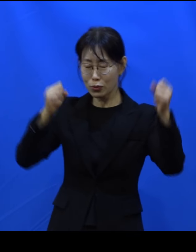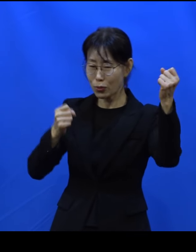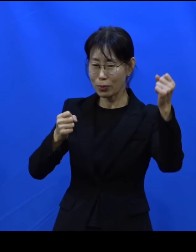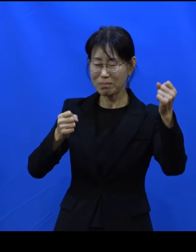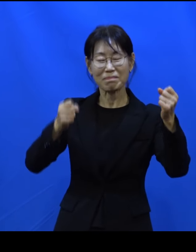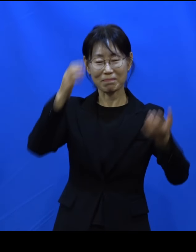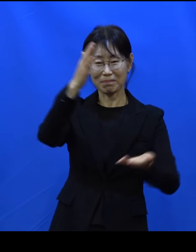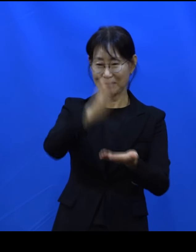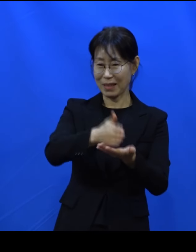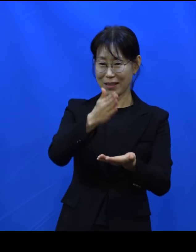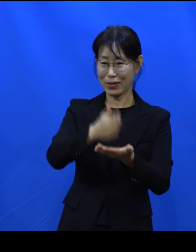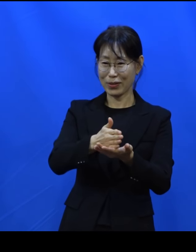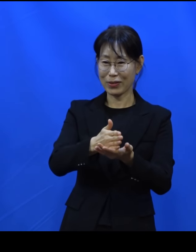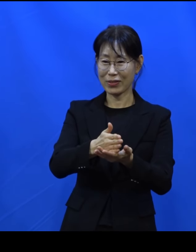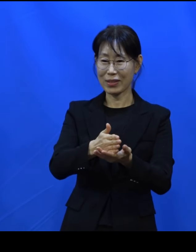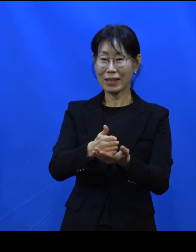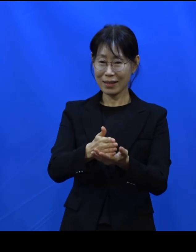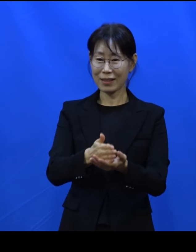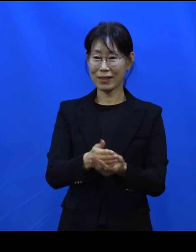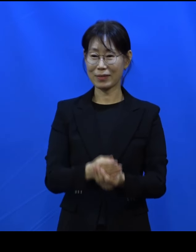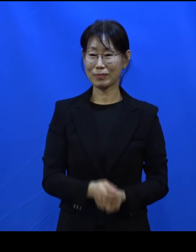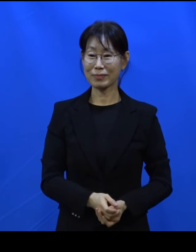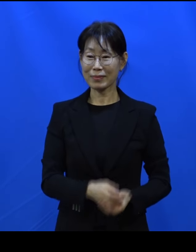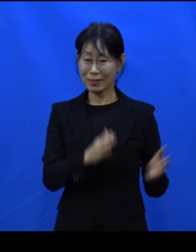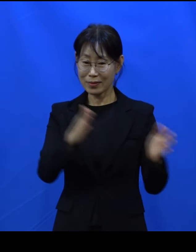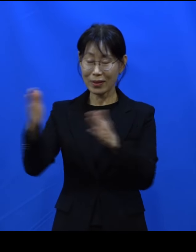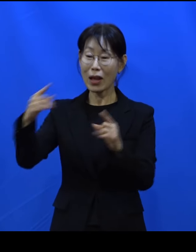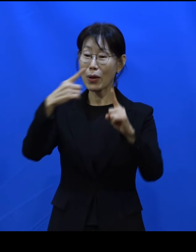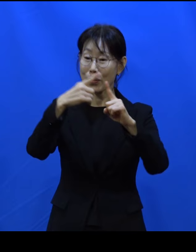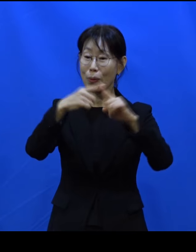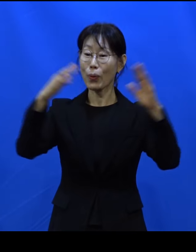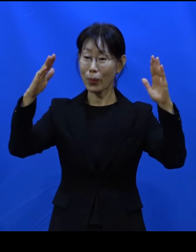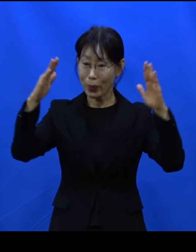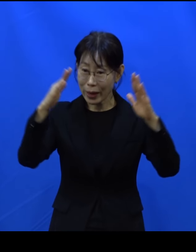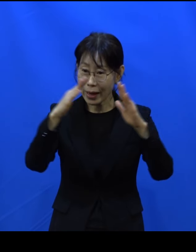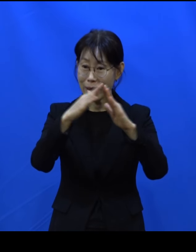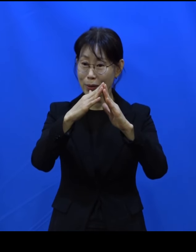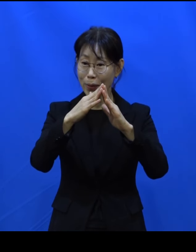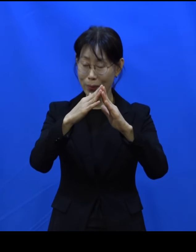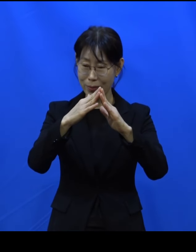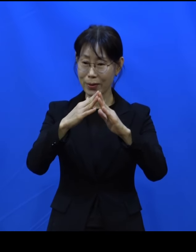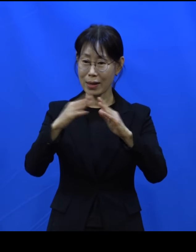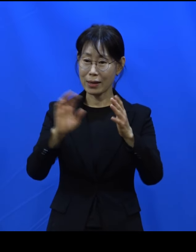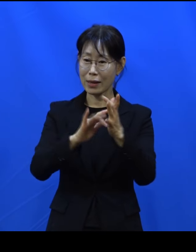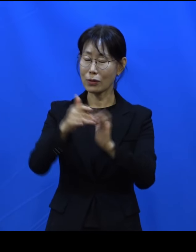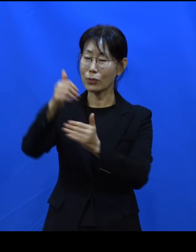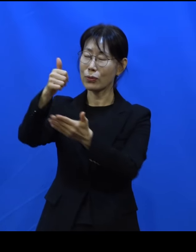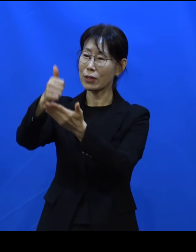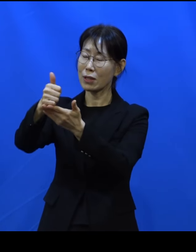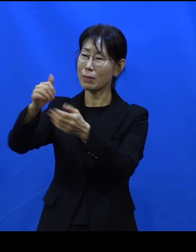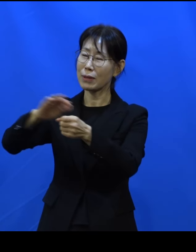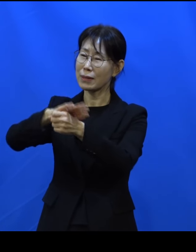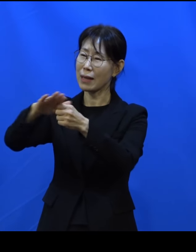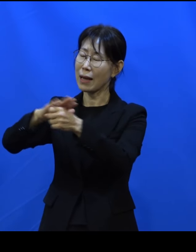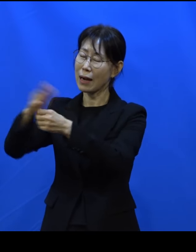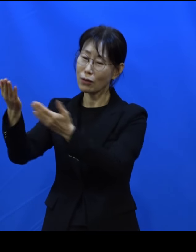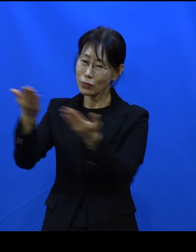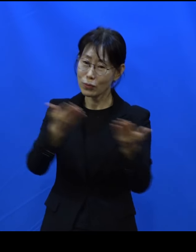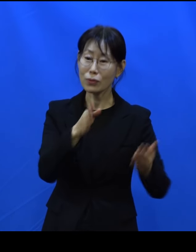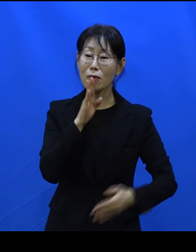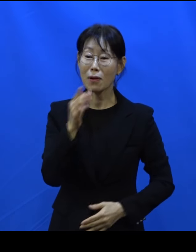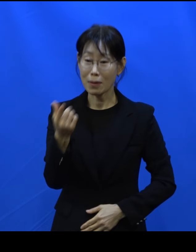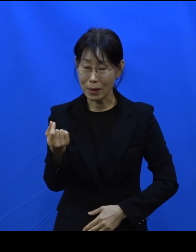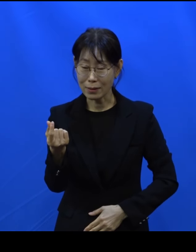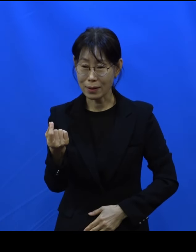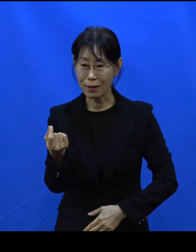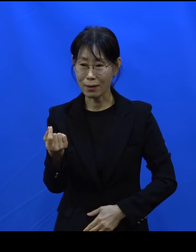교회도 마찬가지예요. 교회는 그리스도의 사랑을 받고 있으나 아직 영원한 나라에 도달한 게 아니에요. 그런 면에서 아직 예식 중이에요. 교회도 행렬